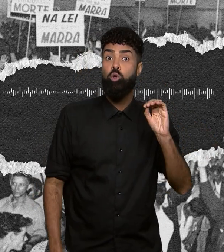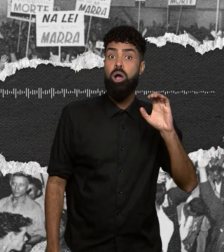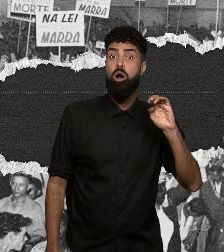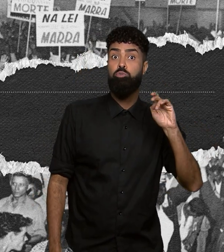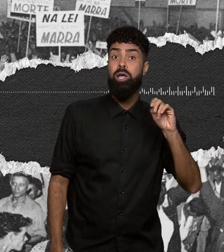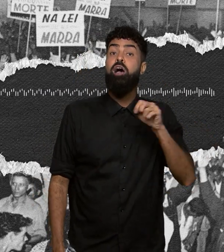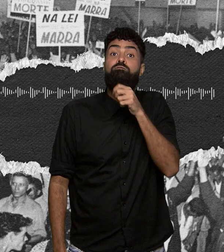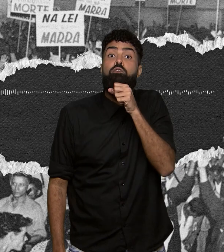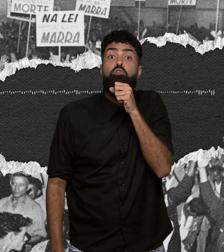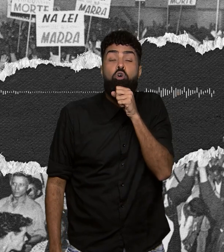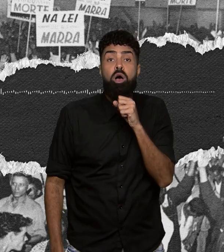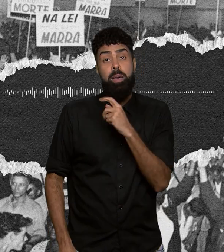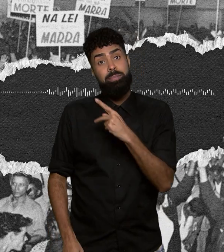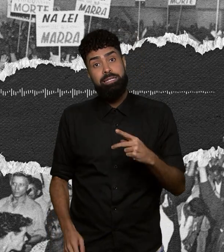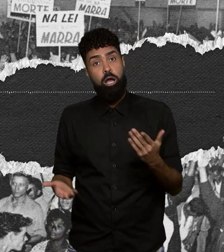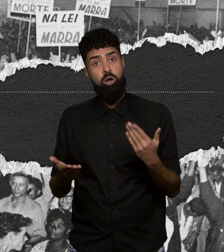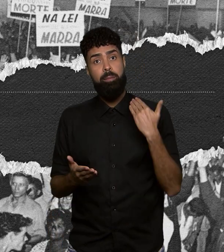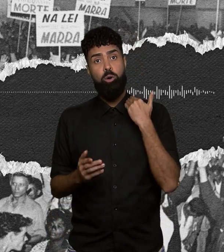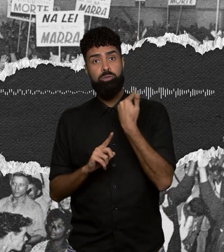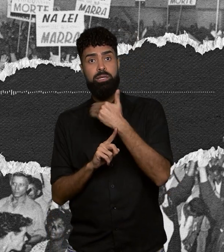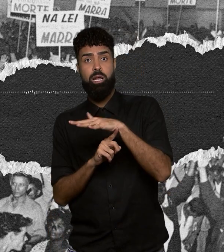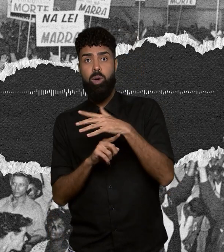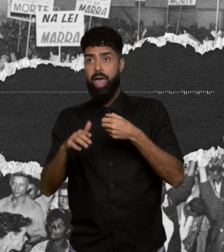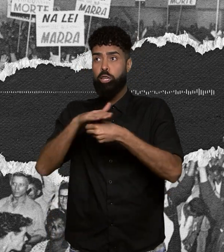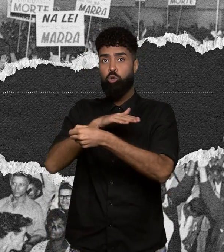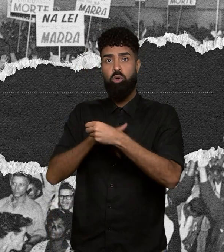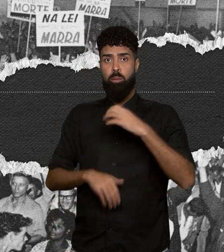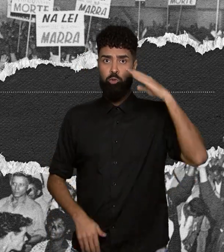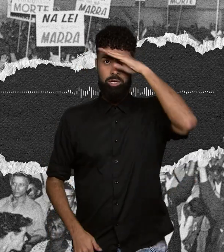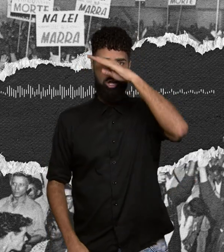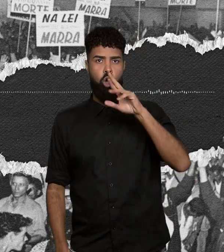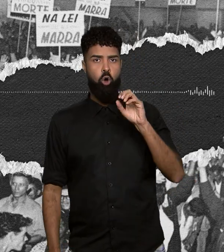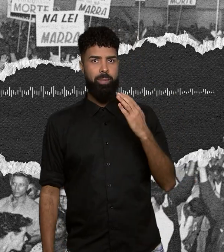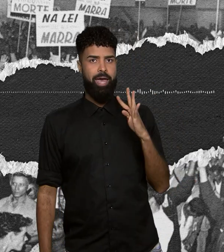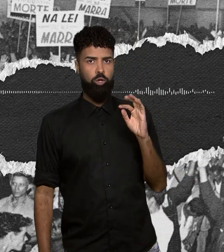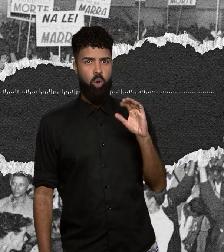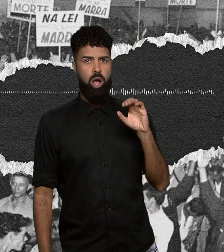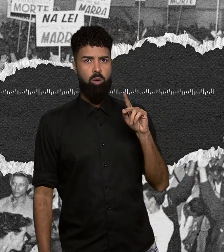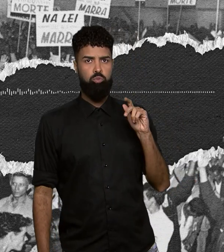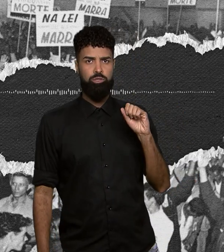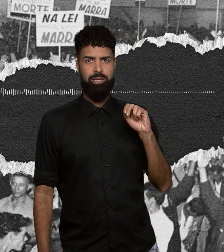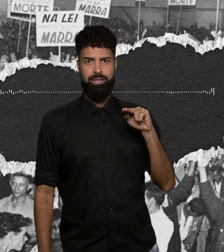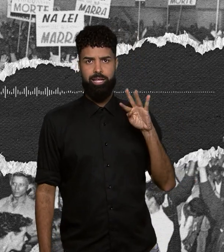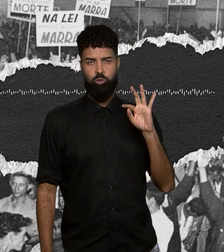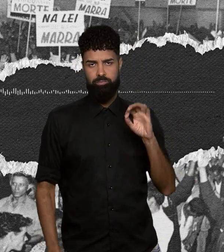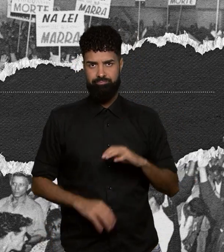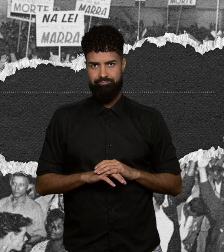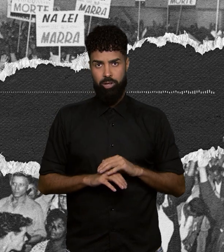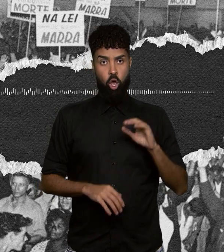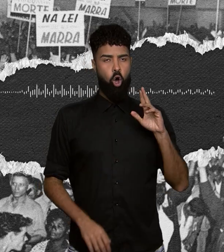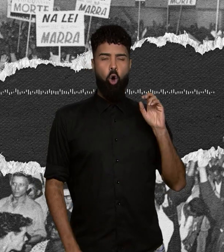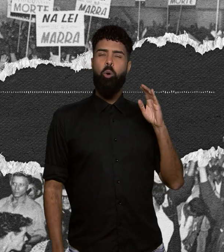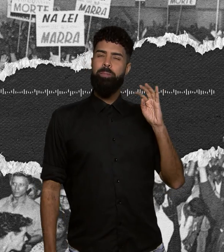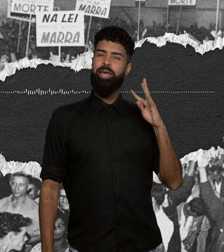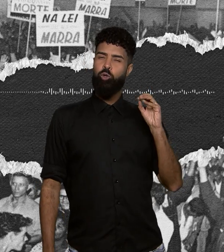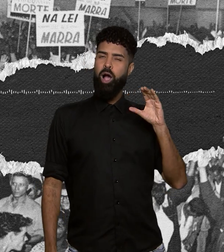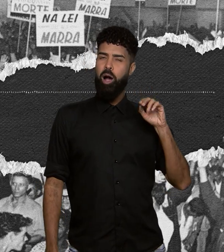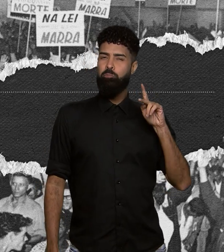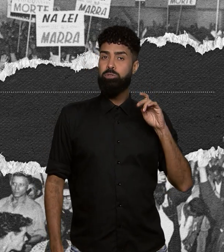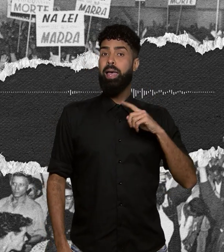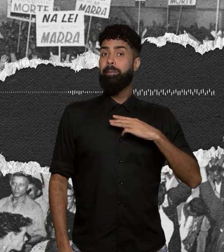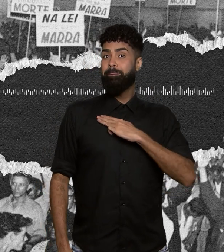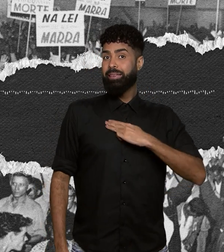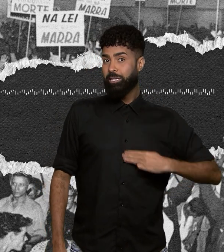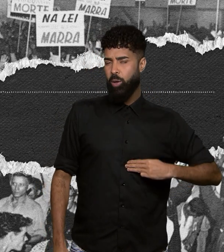banco Central nomeado no governo bolsonaro Roberto Campos Neto Roberto Campos também foi ministro da ditadura Justamente na área